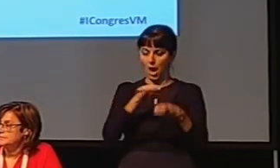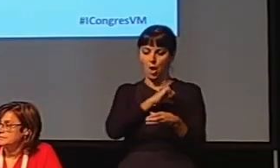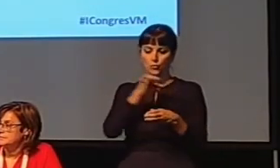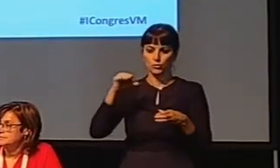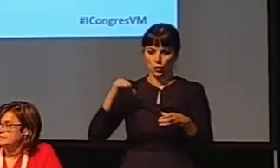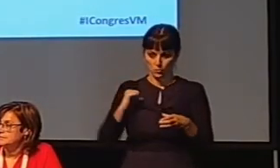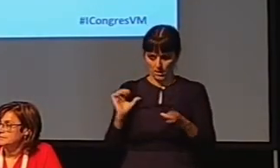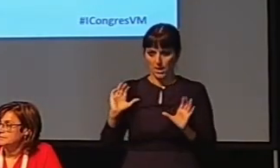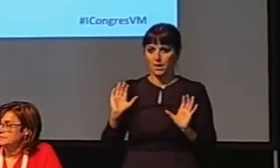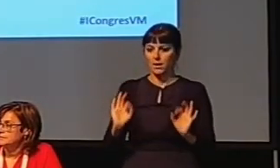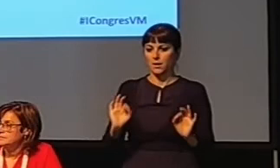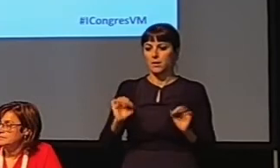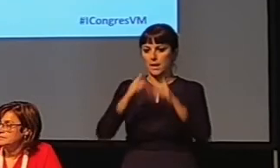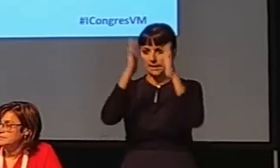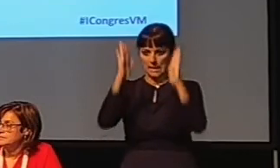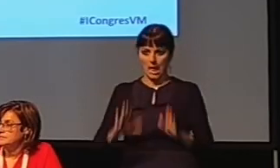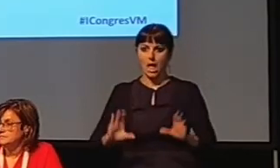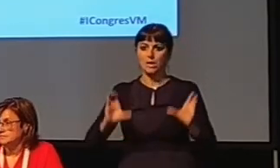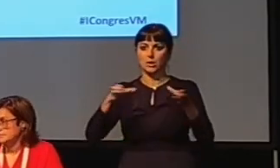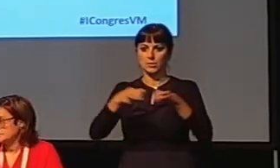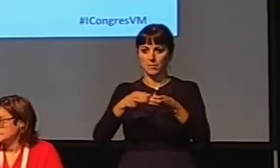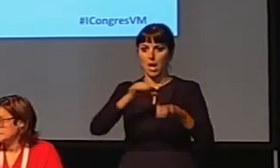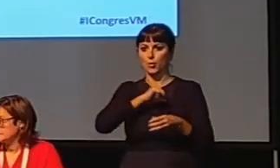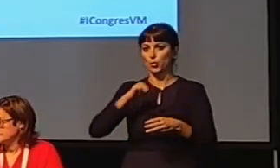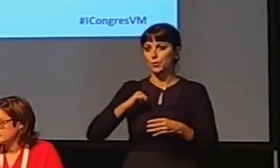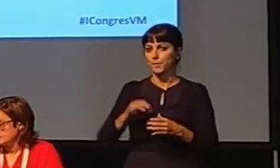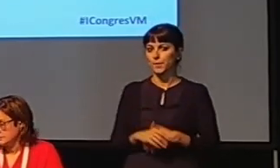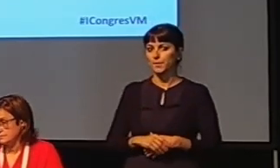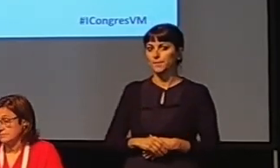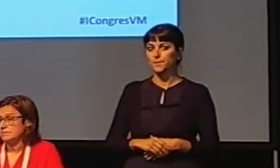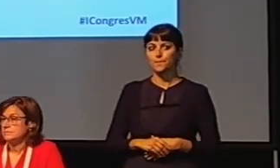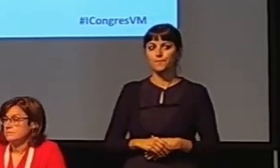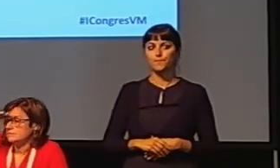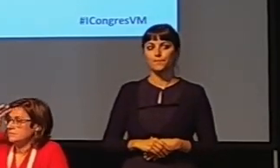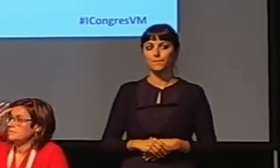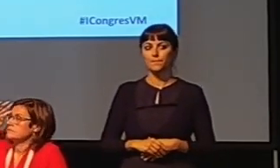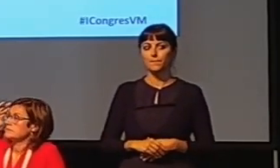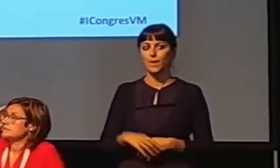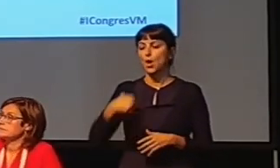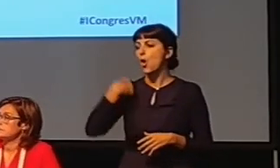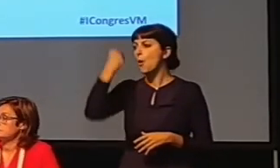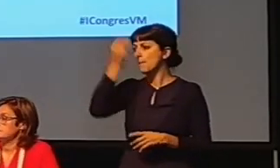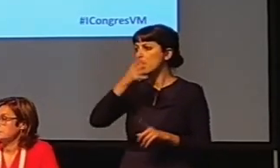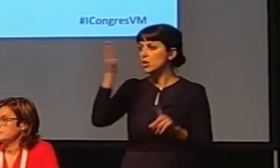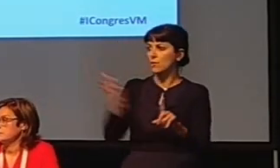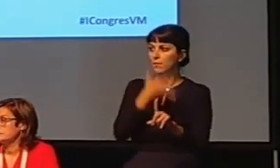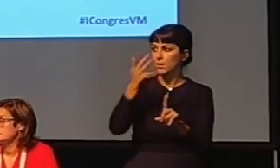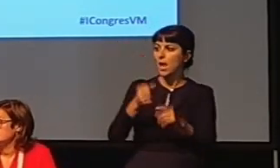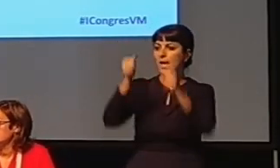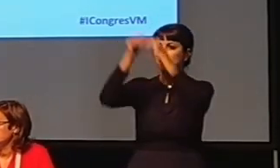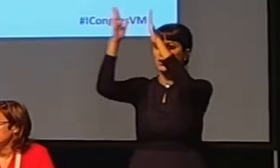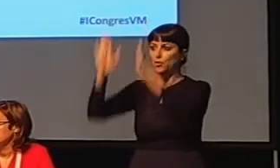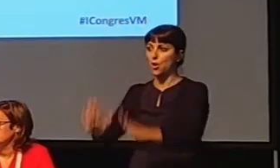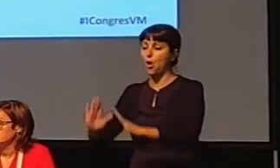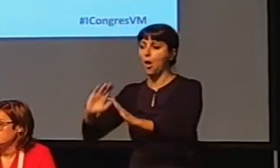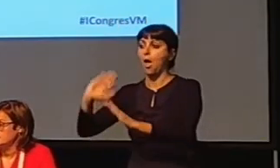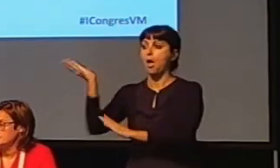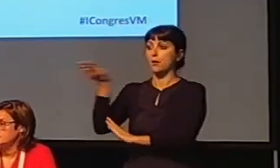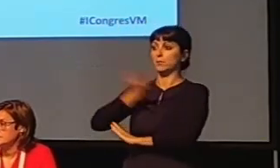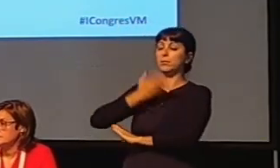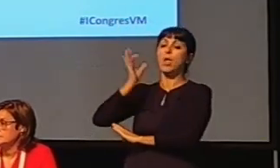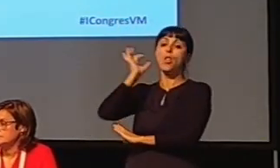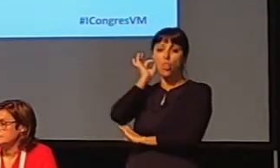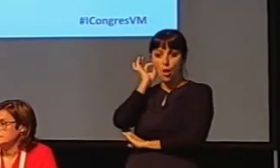autonòmics. En tot cas, jo volia, o em quedo amb un tema, la violència institucional no és només cap a les dones, els professionals patim